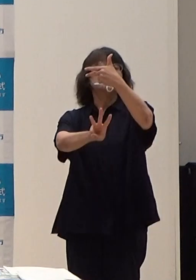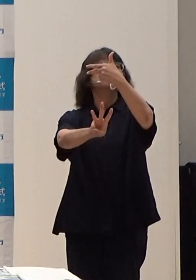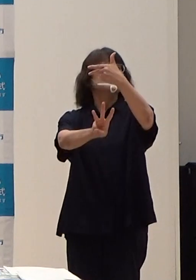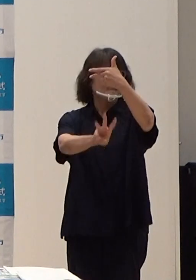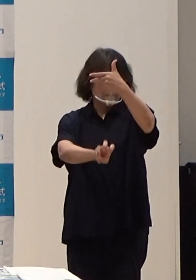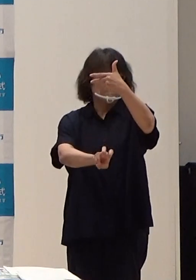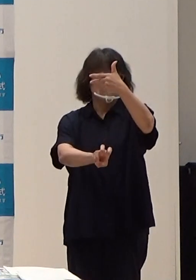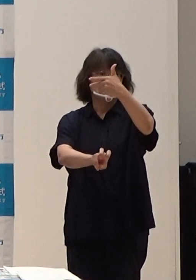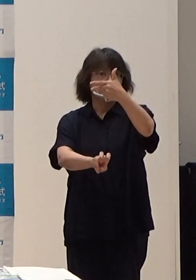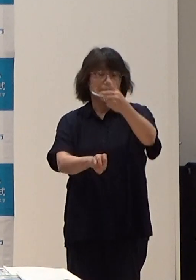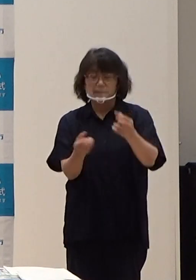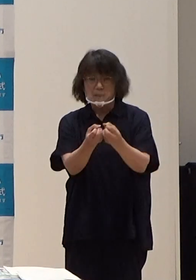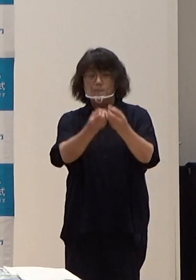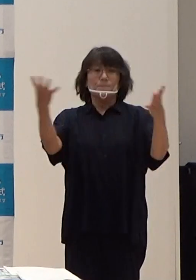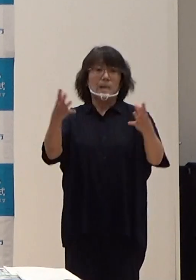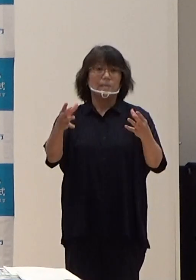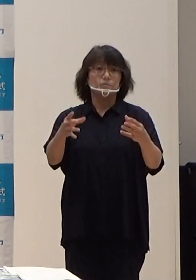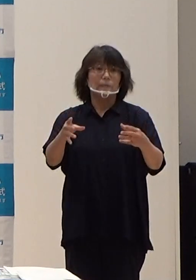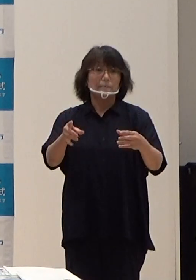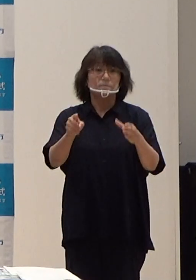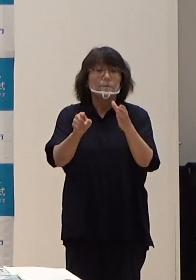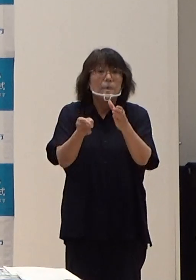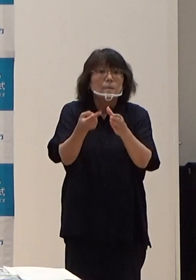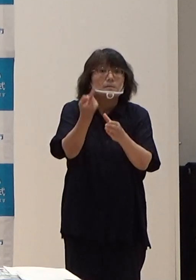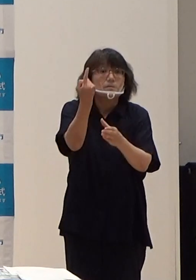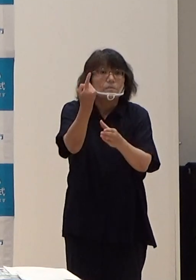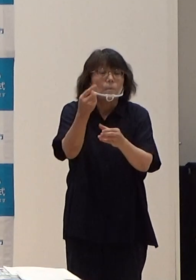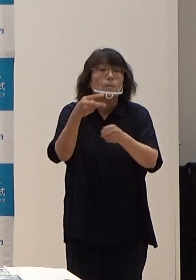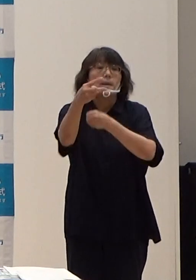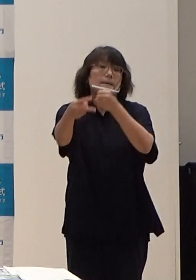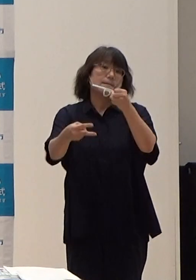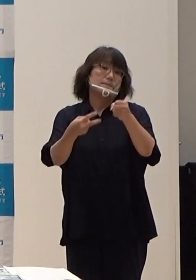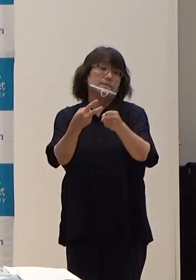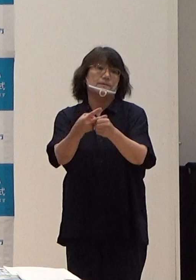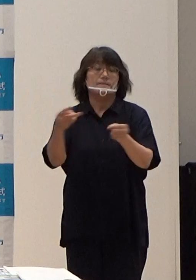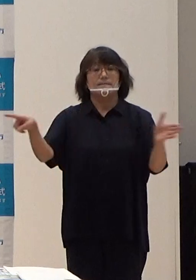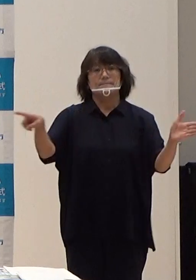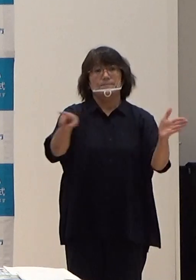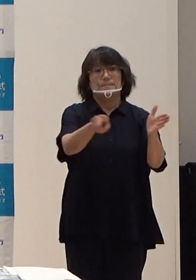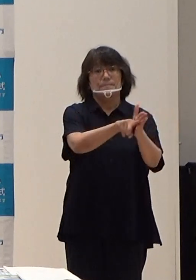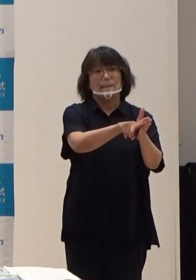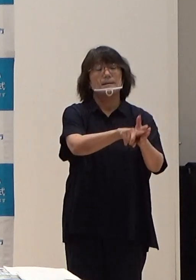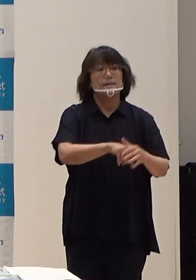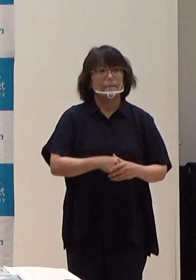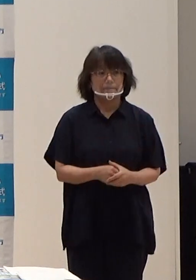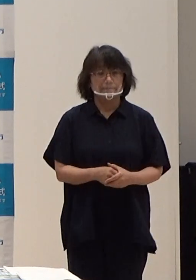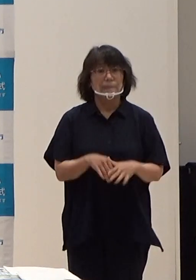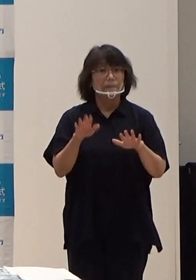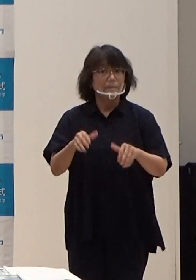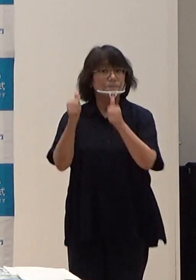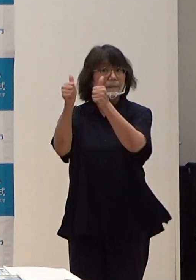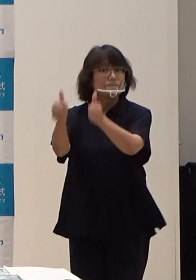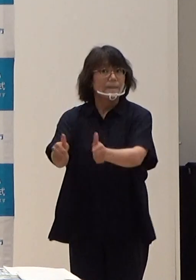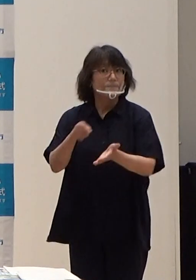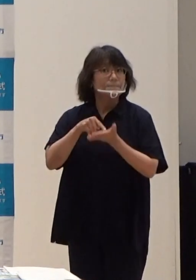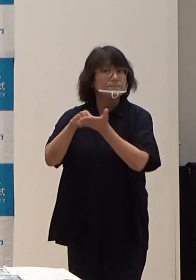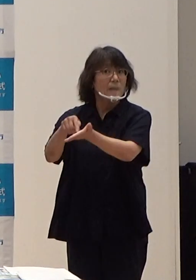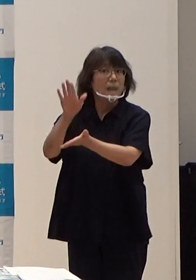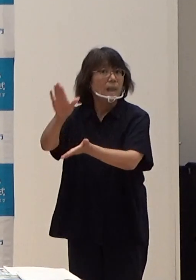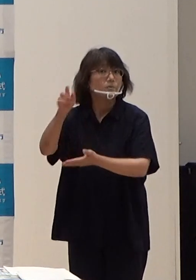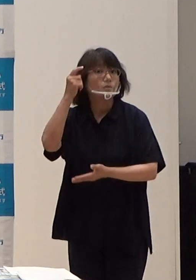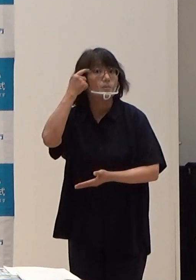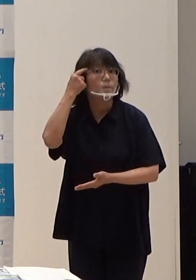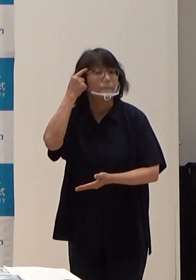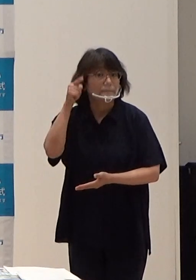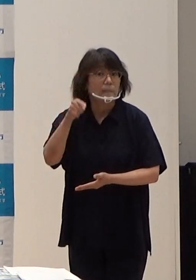2年を迎えます。それに関しての受け止めとですね、今民事の方ですけれども訴訟されていると思うんですが、最新の進捗の状況